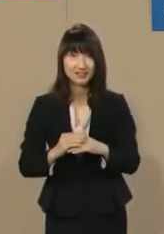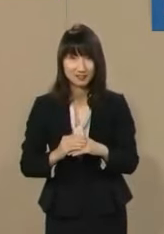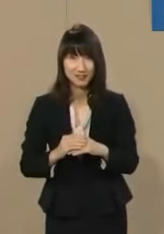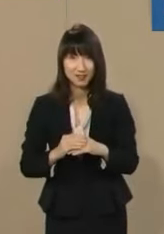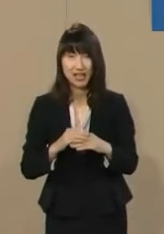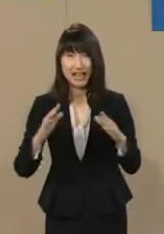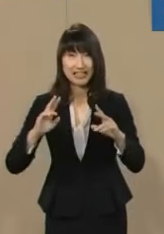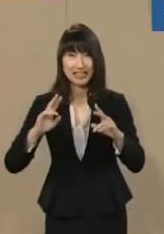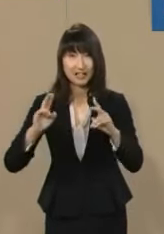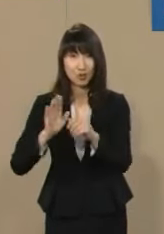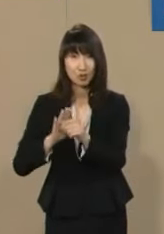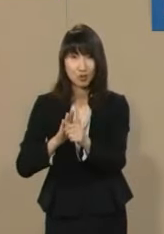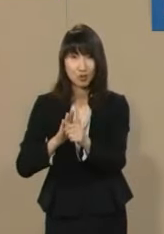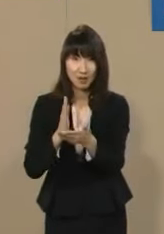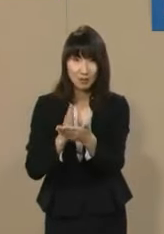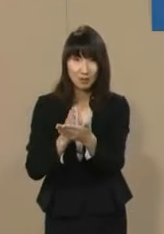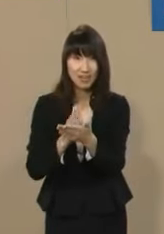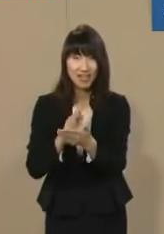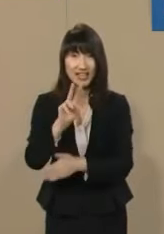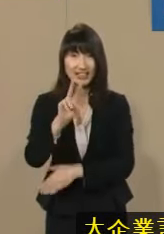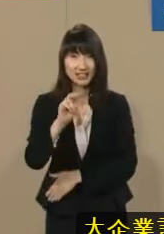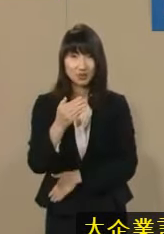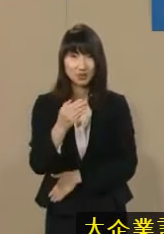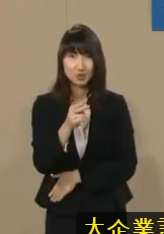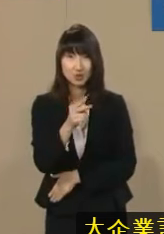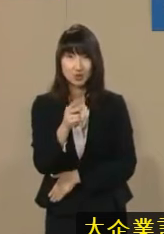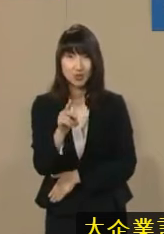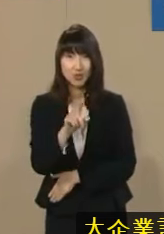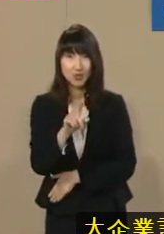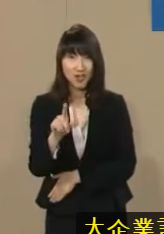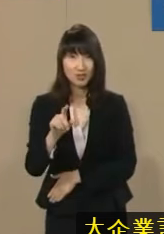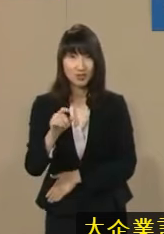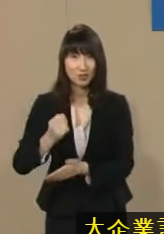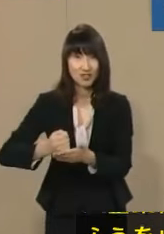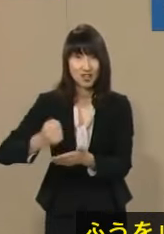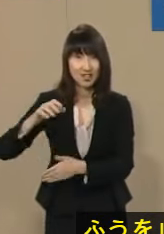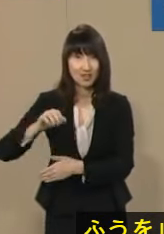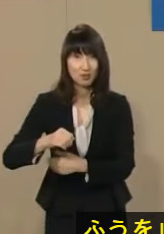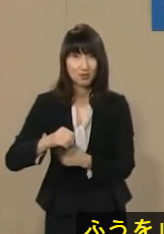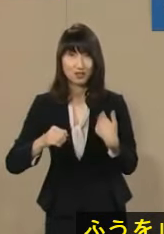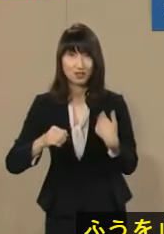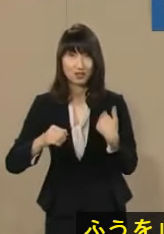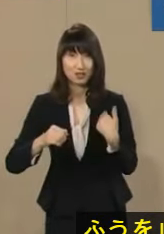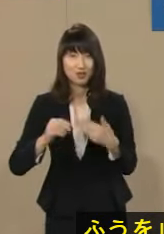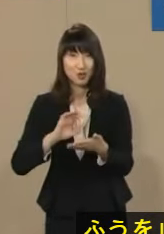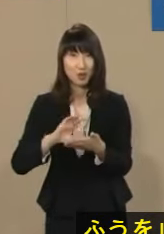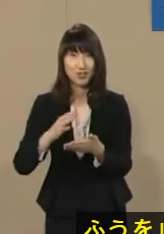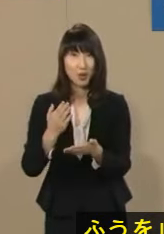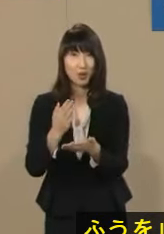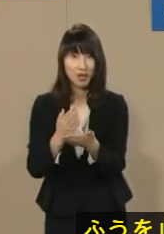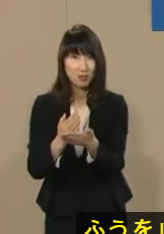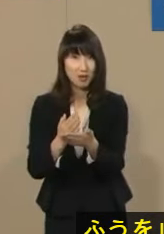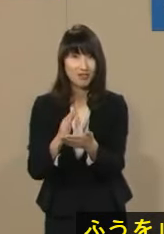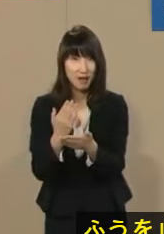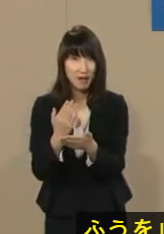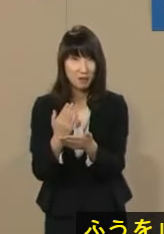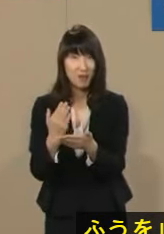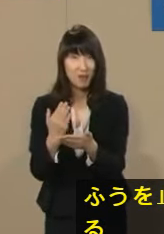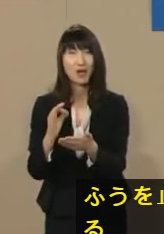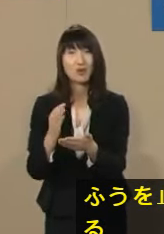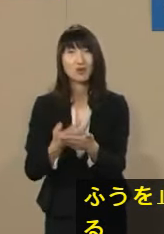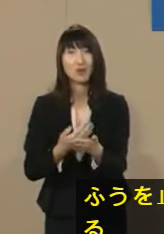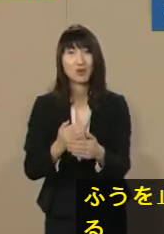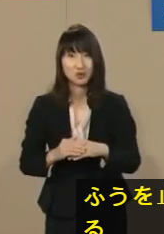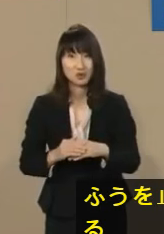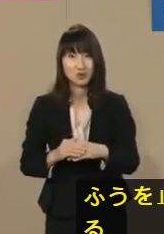など、すべてで29兆円の財源が確保される。消費税をやめてもお釣りが出ます。消費